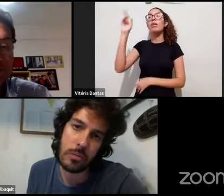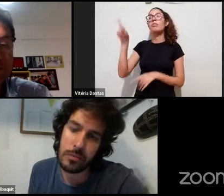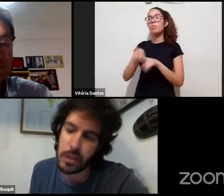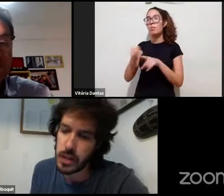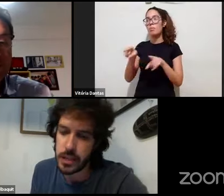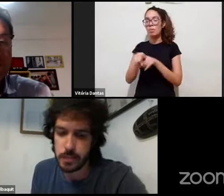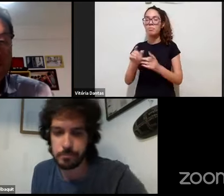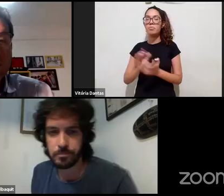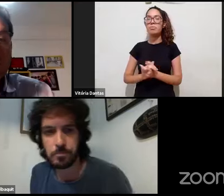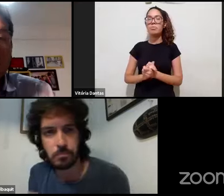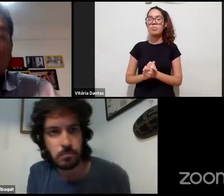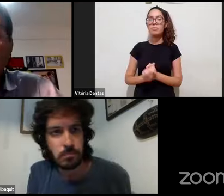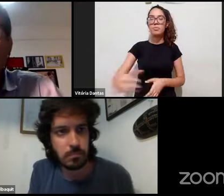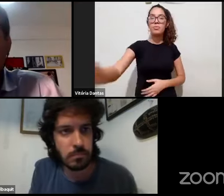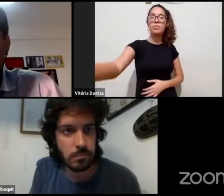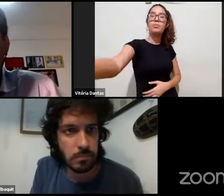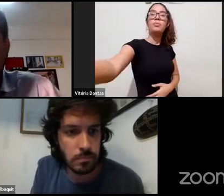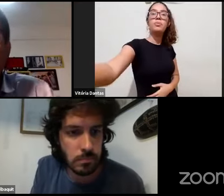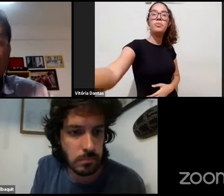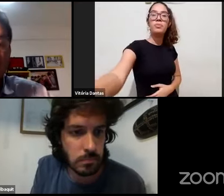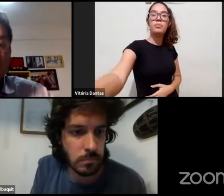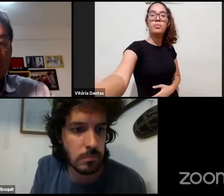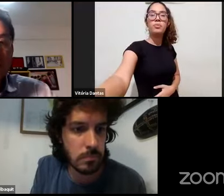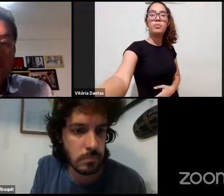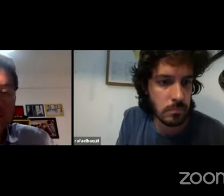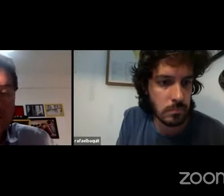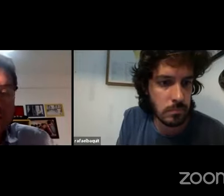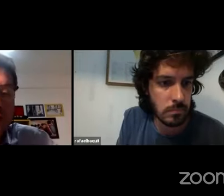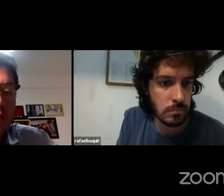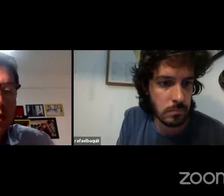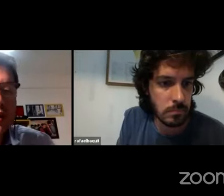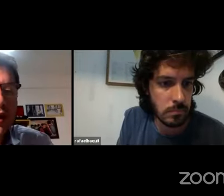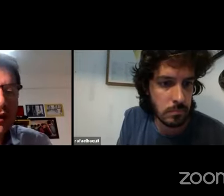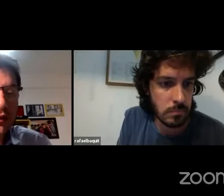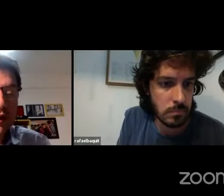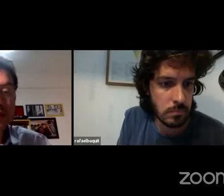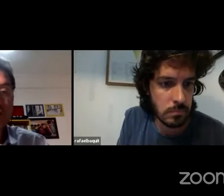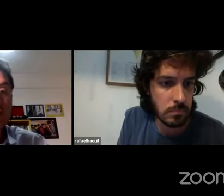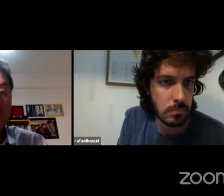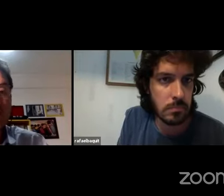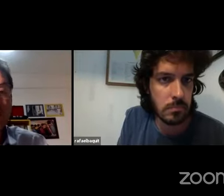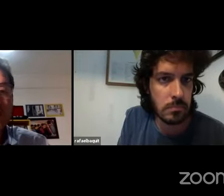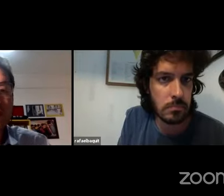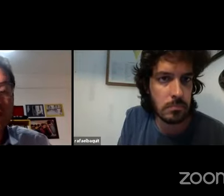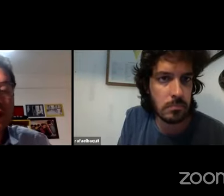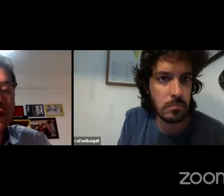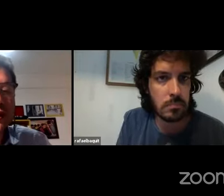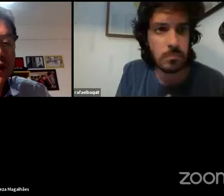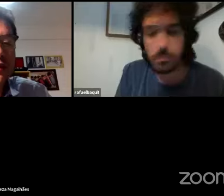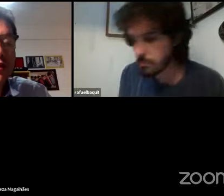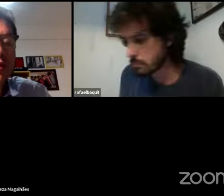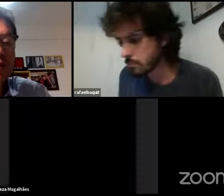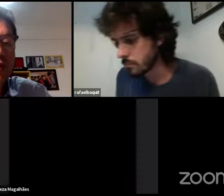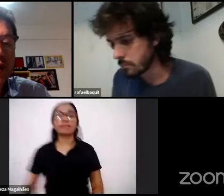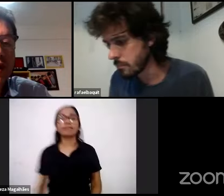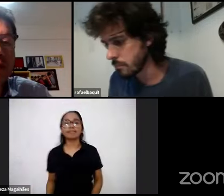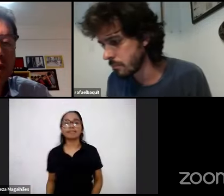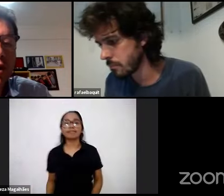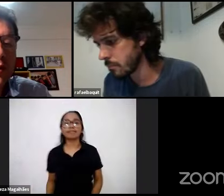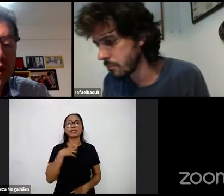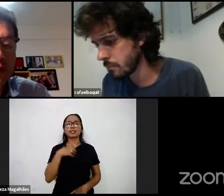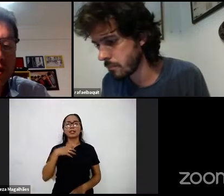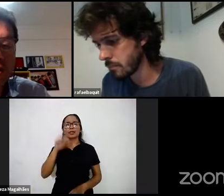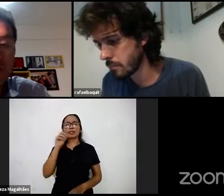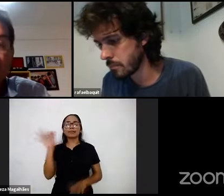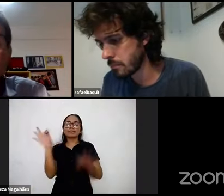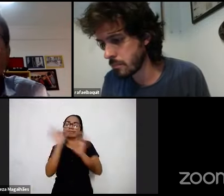PSOL. Valeu, galera. Ô, Rafael, obrigado. Não, muito obrigado. E assim, eu fico super feliz quando eu vejo essa geração do Rafael,